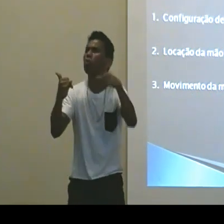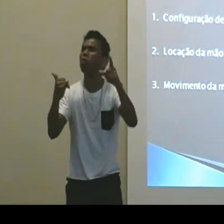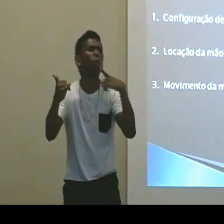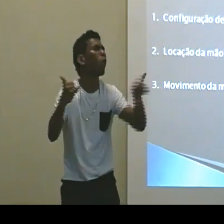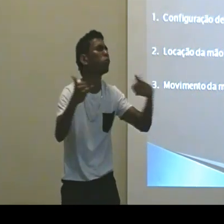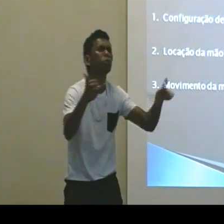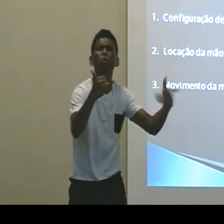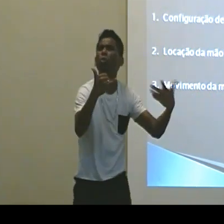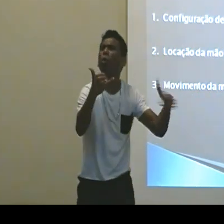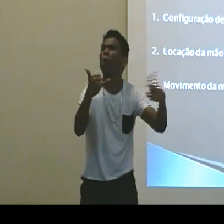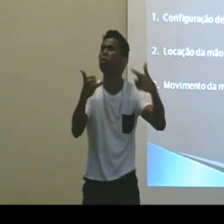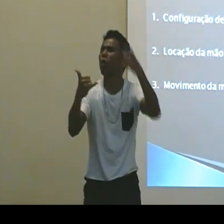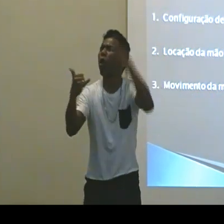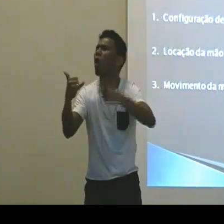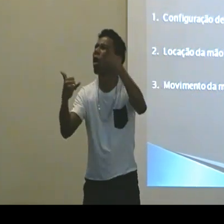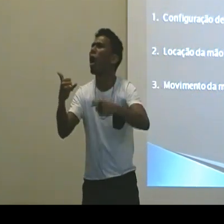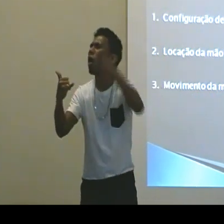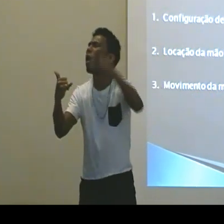Então com outro ponto.